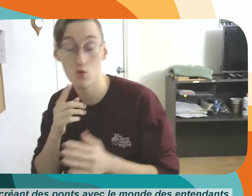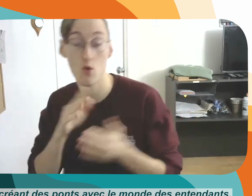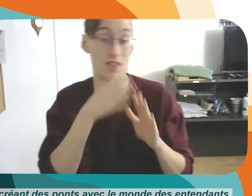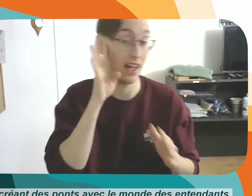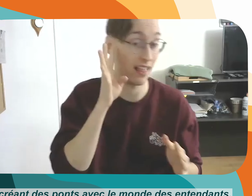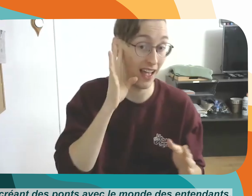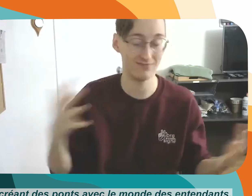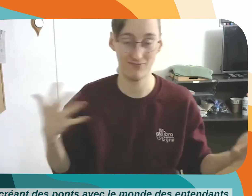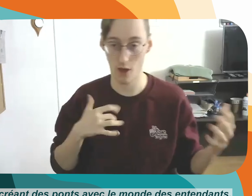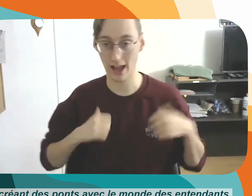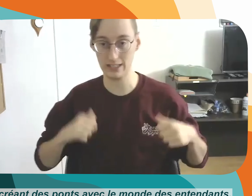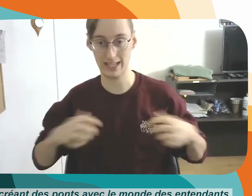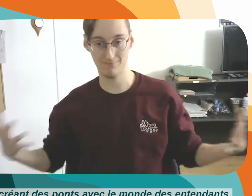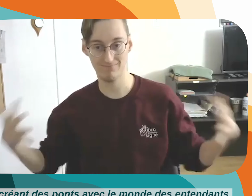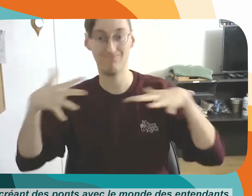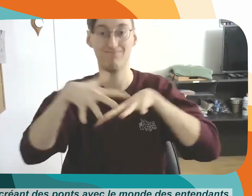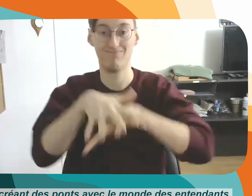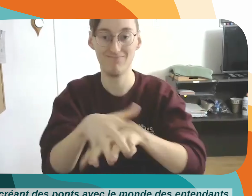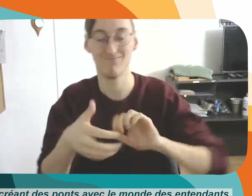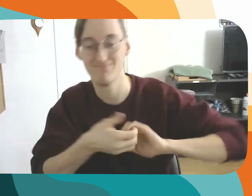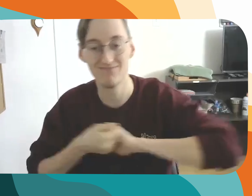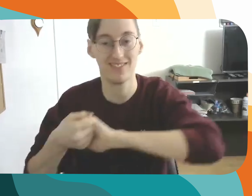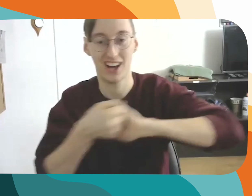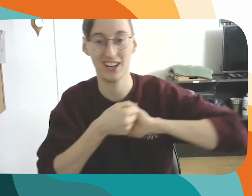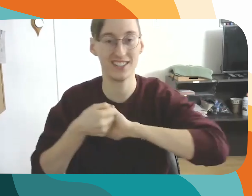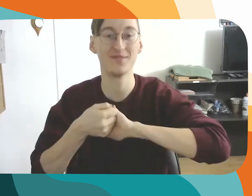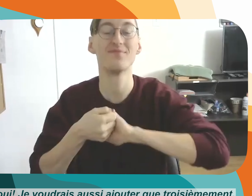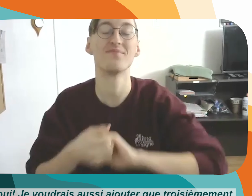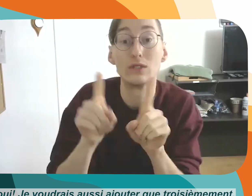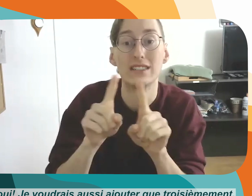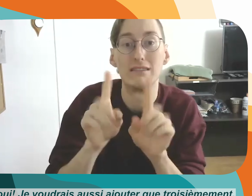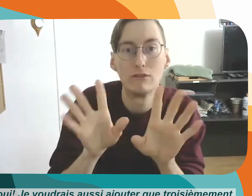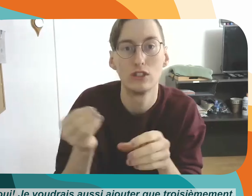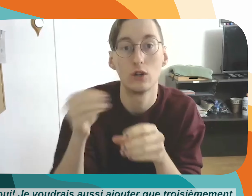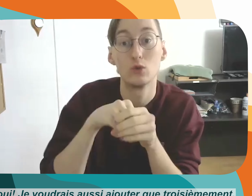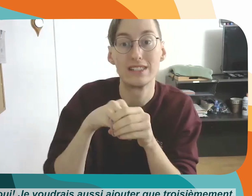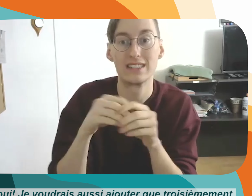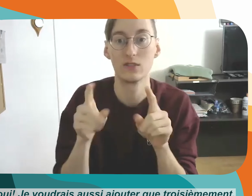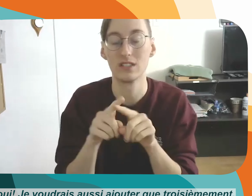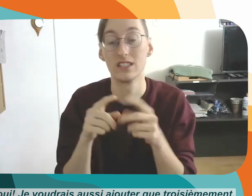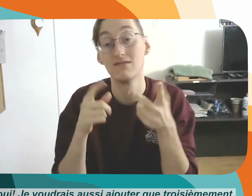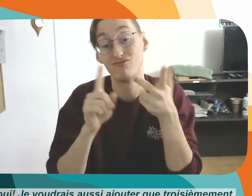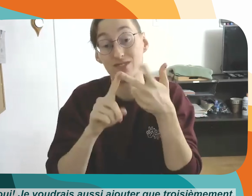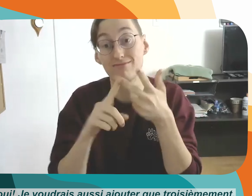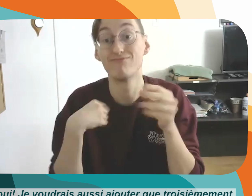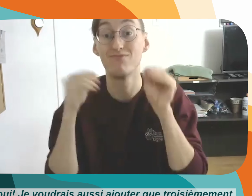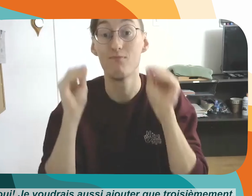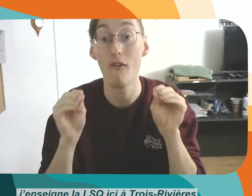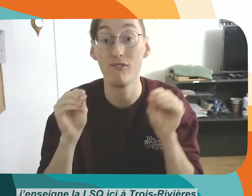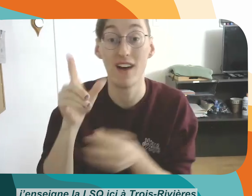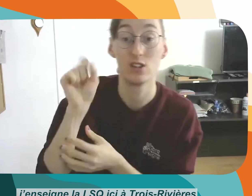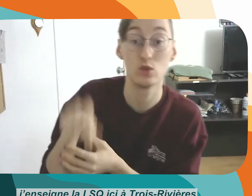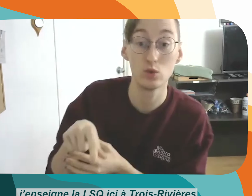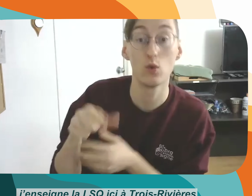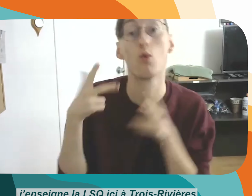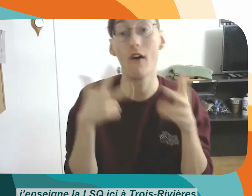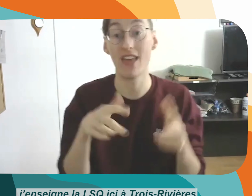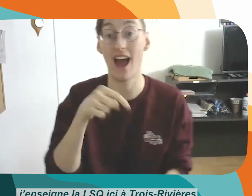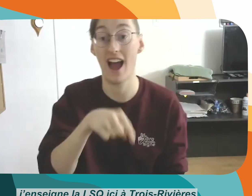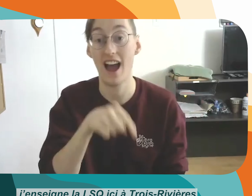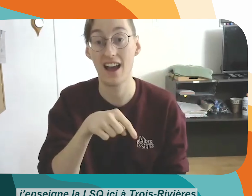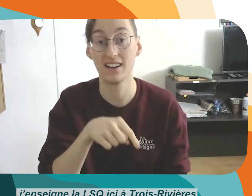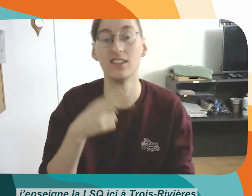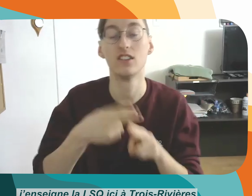en créant des ponts avec le monde des entendants. Ah oui, je voudrais aussi ajouter que troisièmement, j'enseigne la